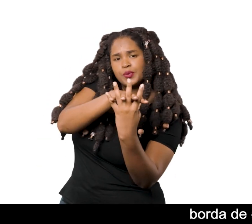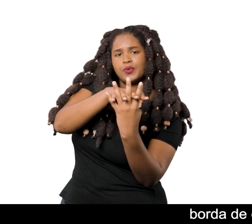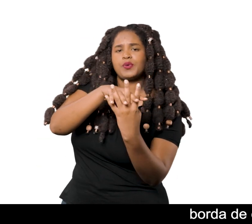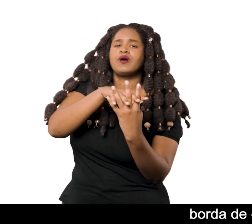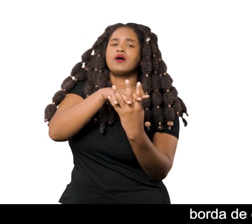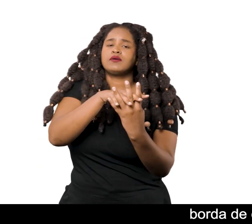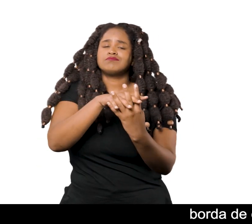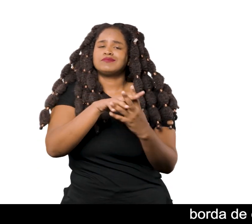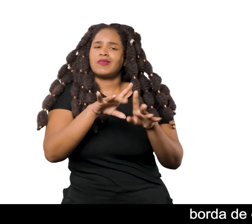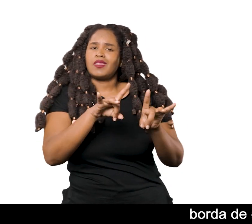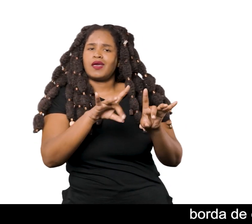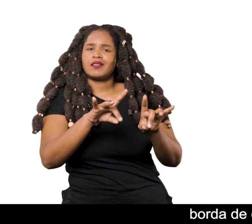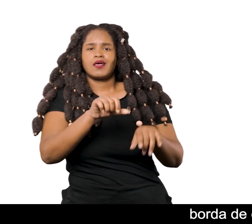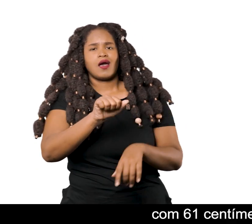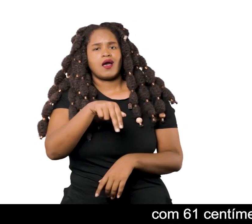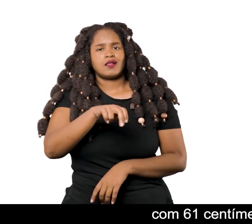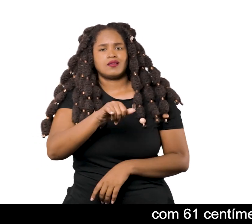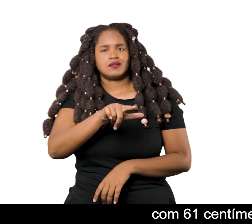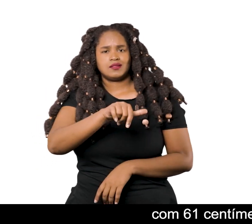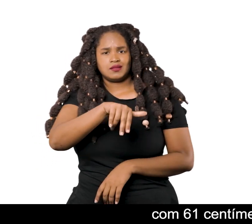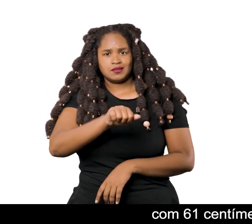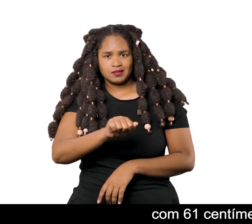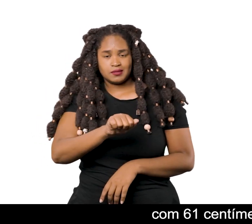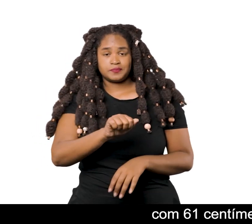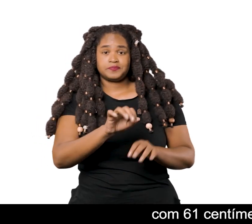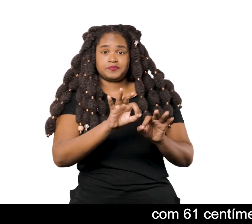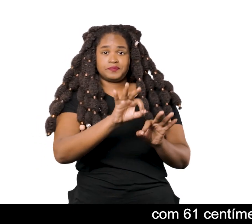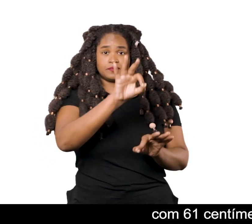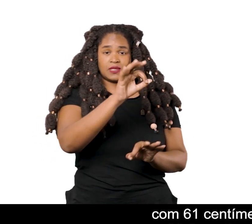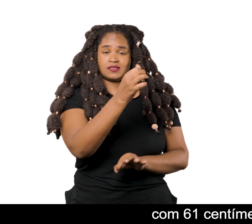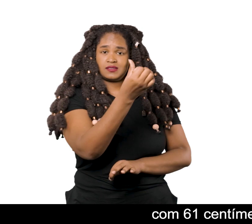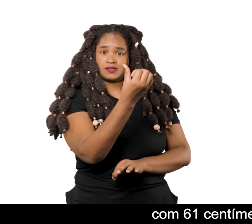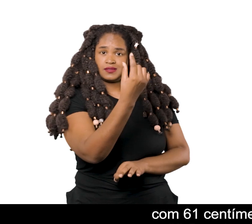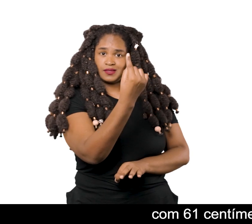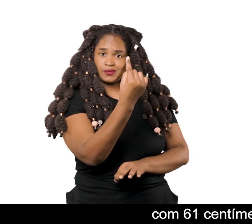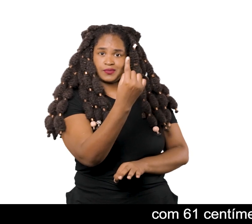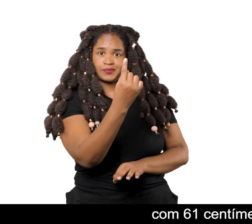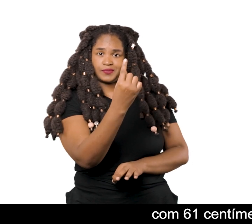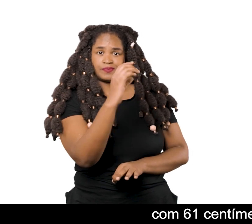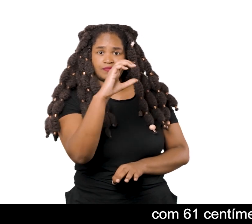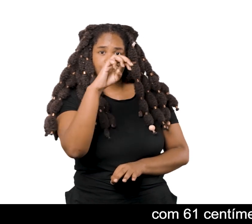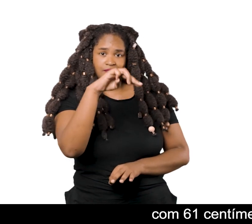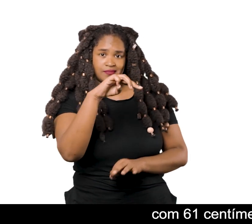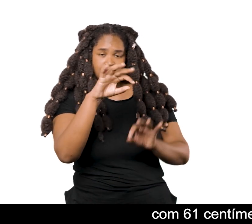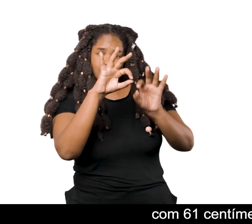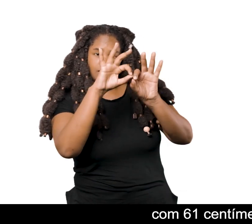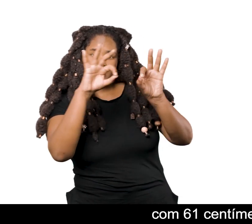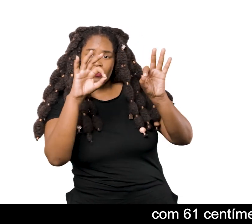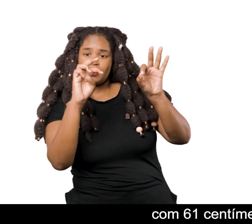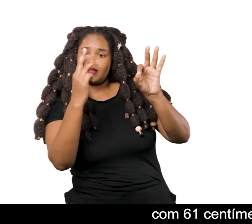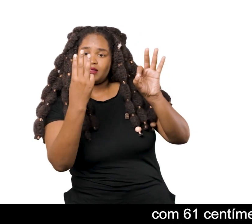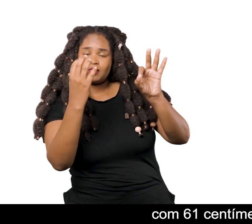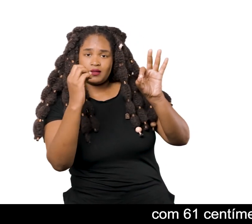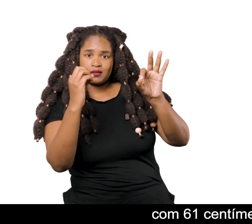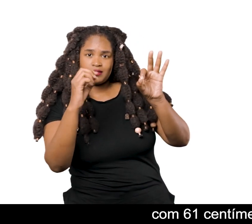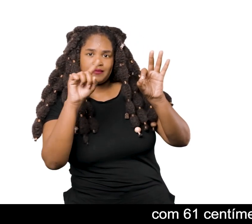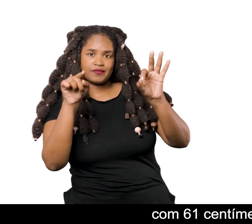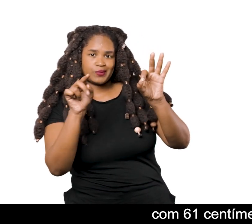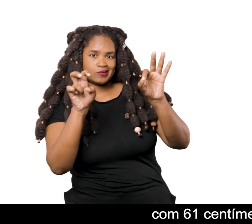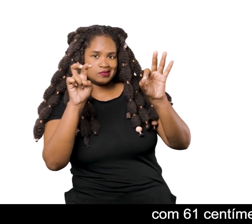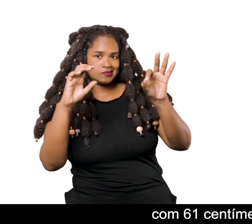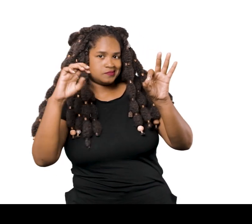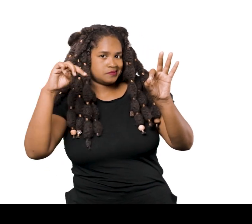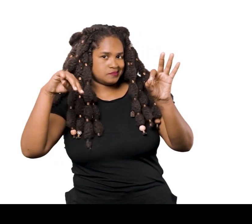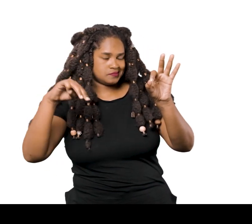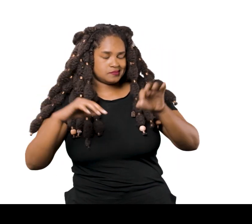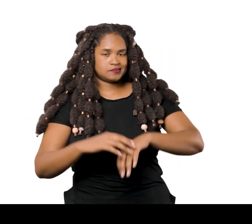cordões e corantes de anilina, com 61 centímetros de altura por 30,5 centímetros de